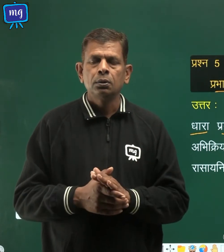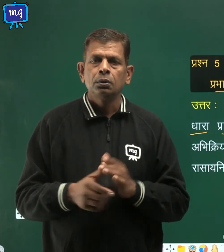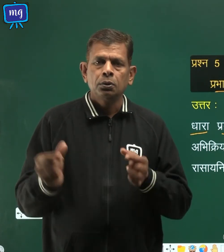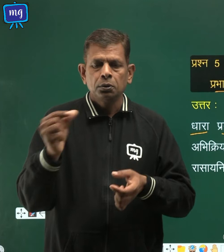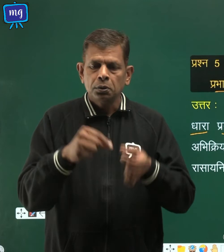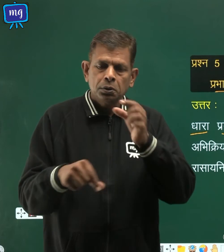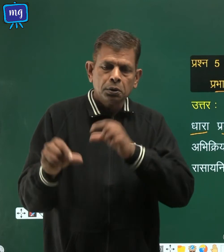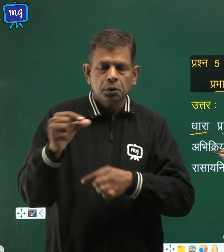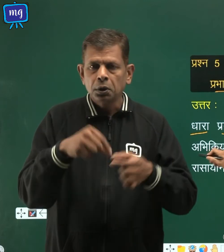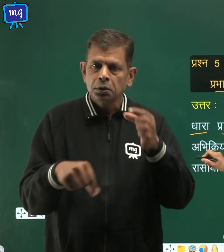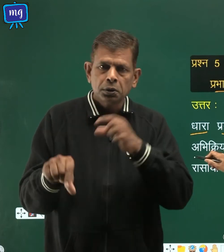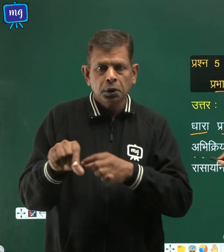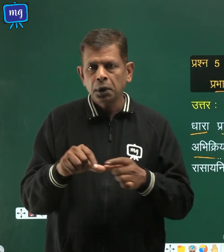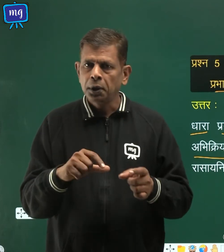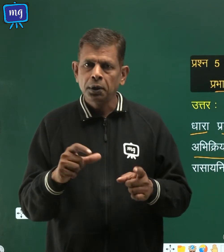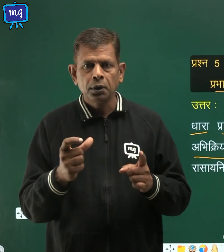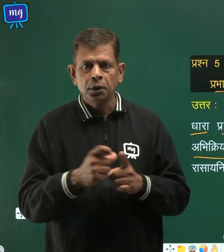रासायनिक अभिक्रियाएं होती हैं।